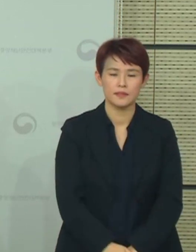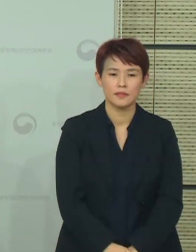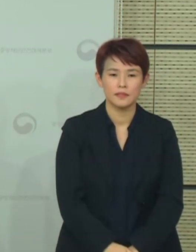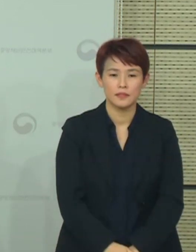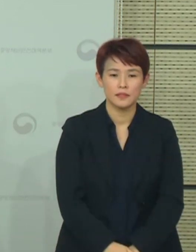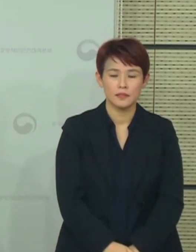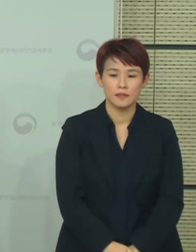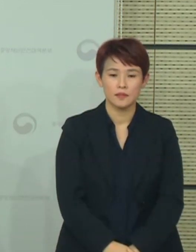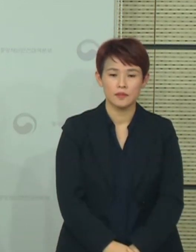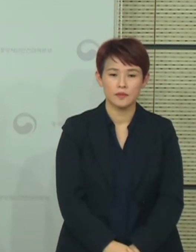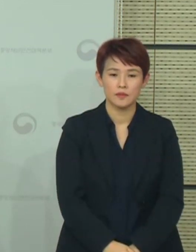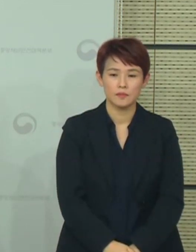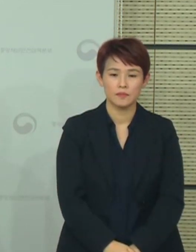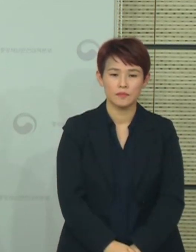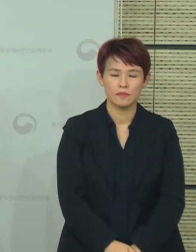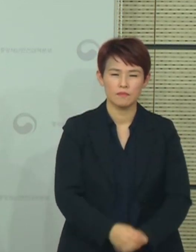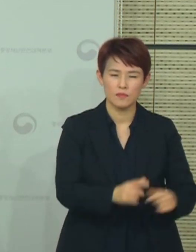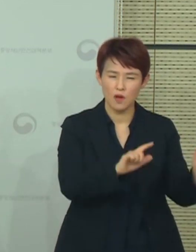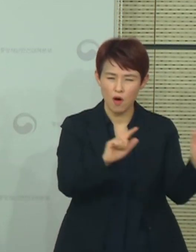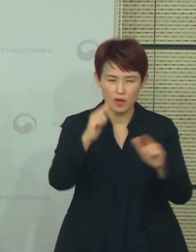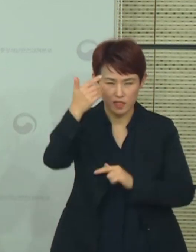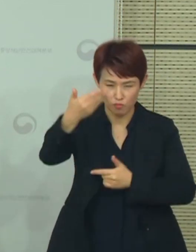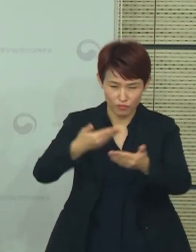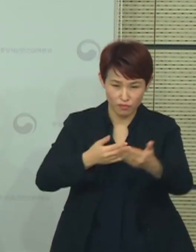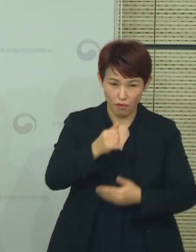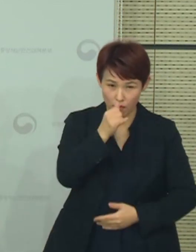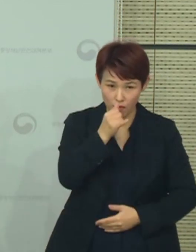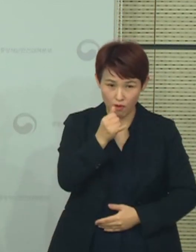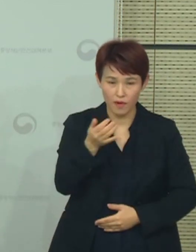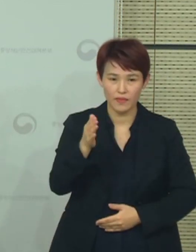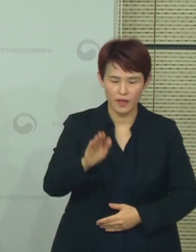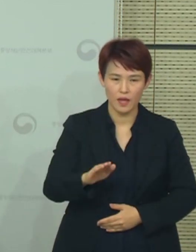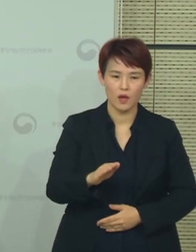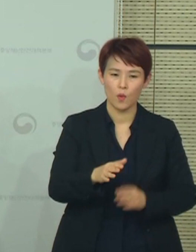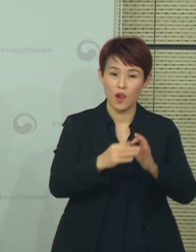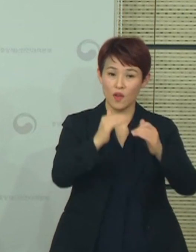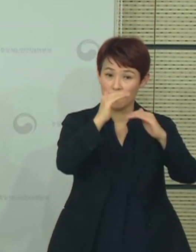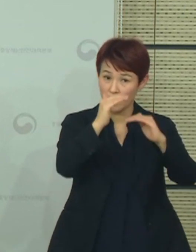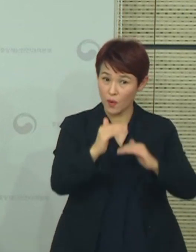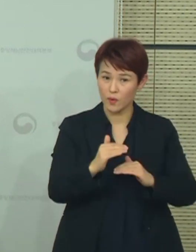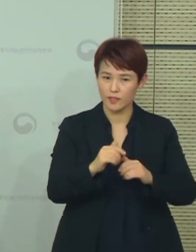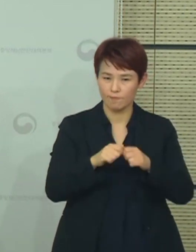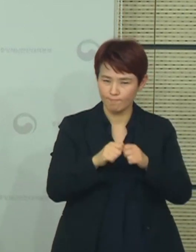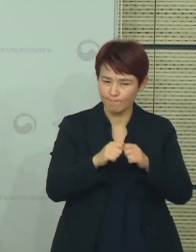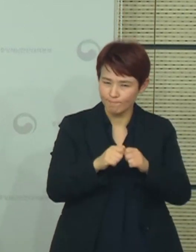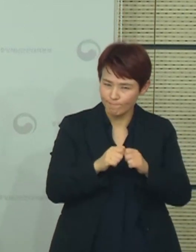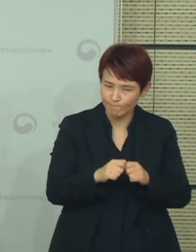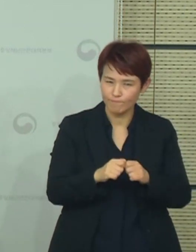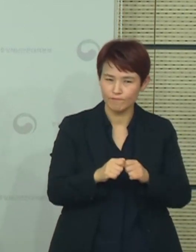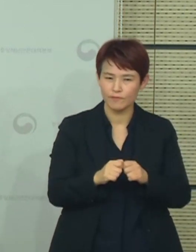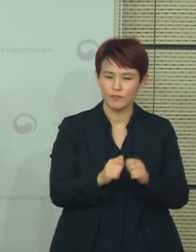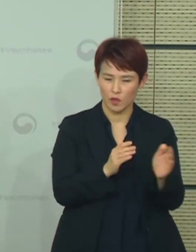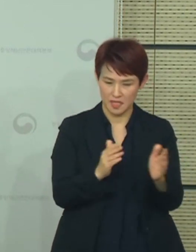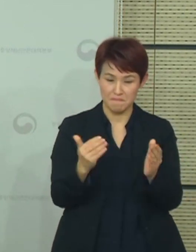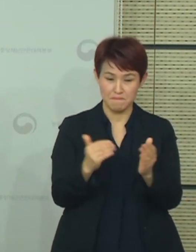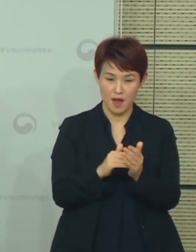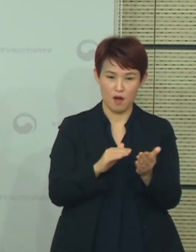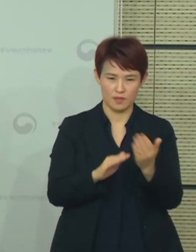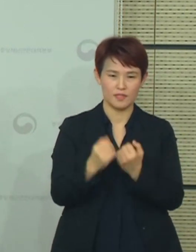첫 번째 복합적으로 여러 가지 질문을 주셨는데요. 관련된 사항은 좀 더 상세하게 좀 정리를